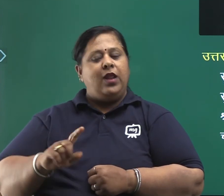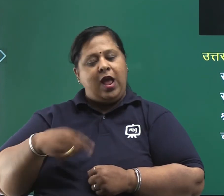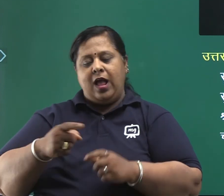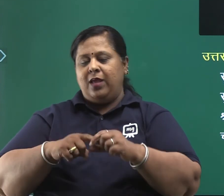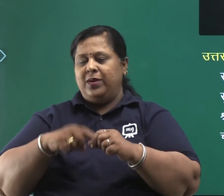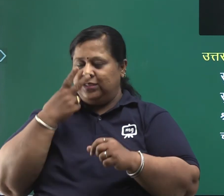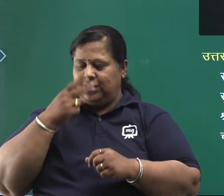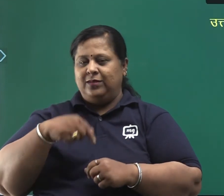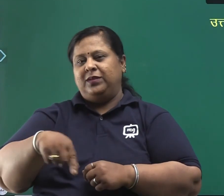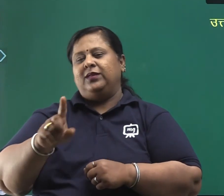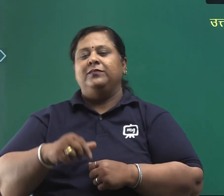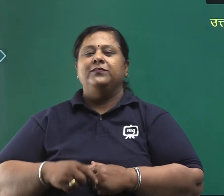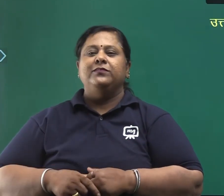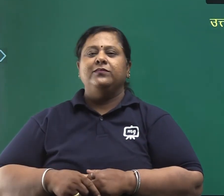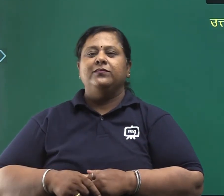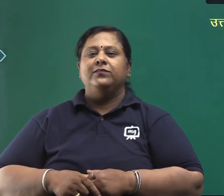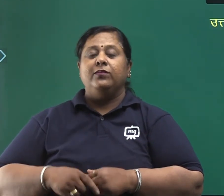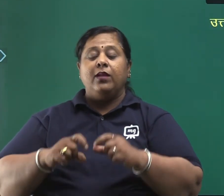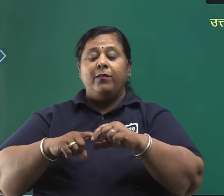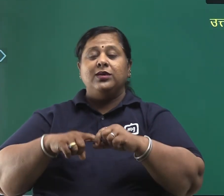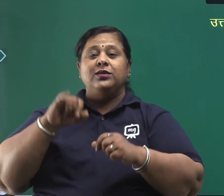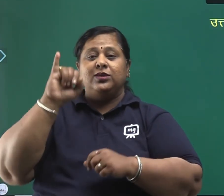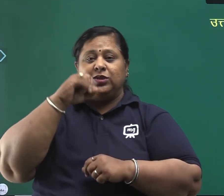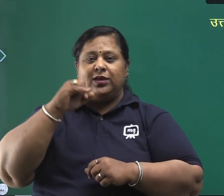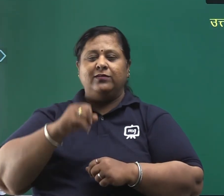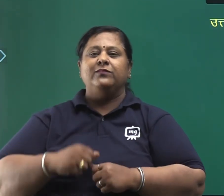आगे का प्रश्न की तरफ बढ़ते हैं। प्रश्न 6।